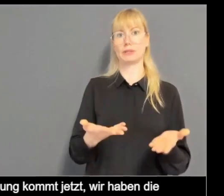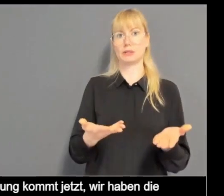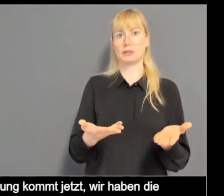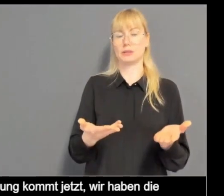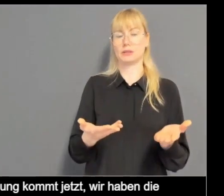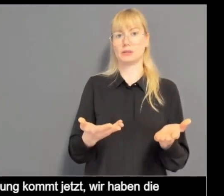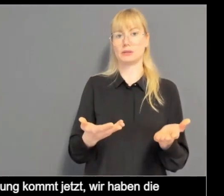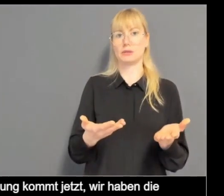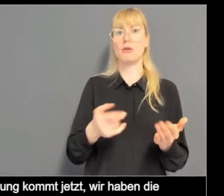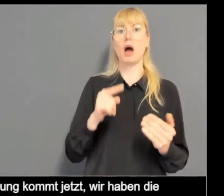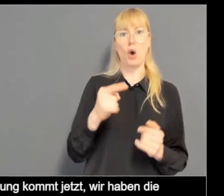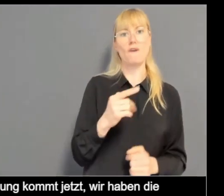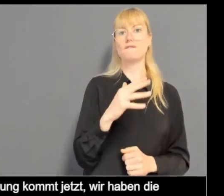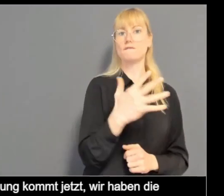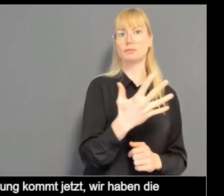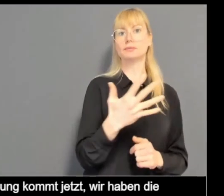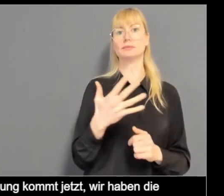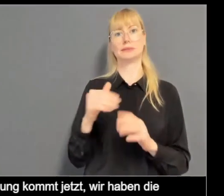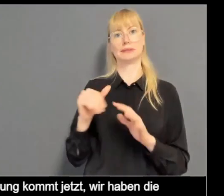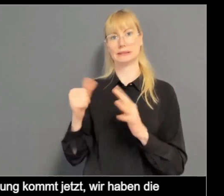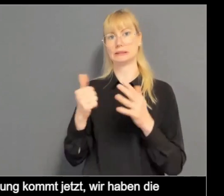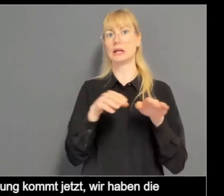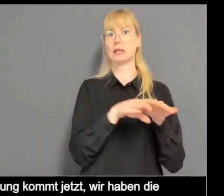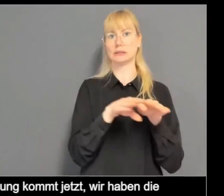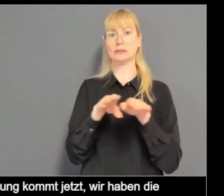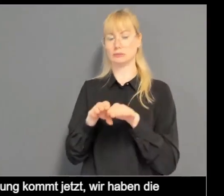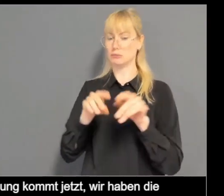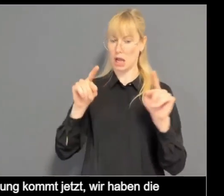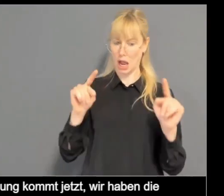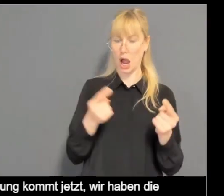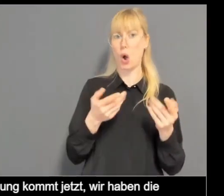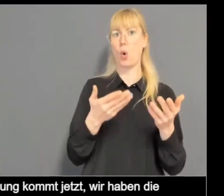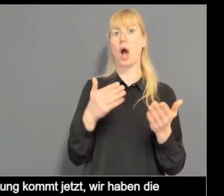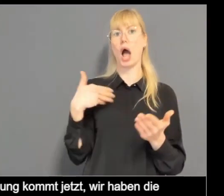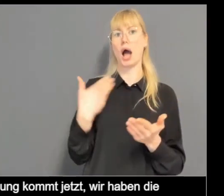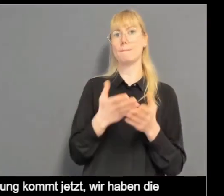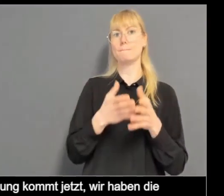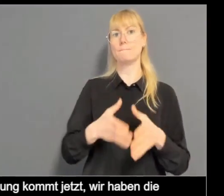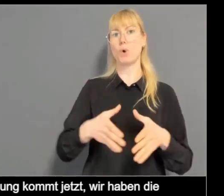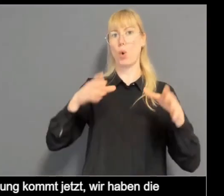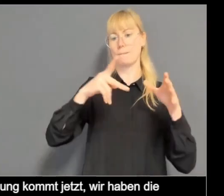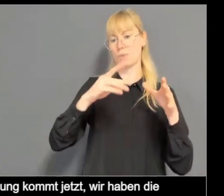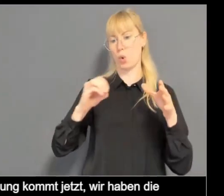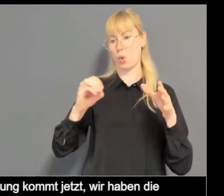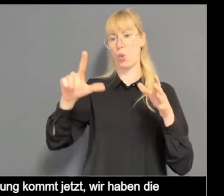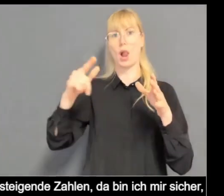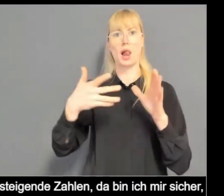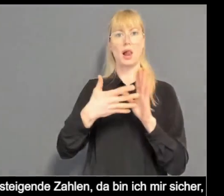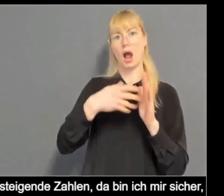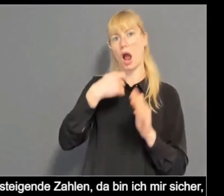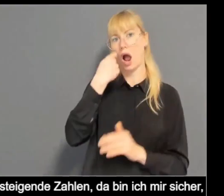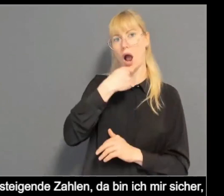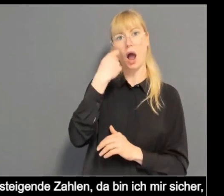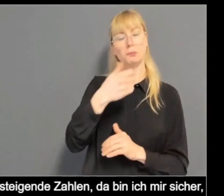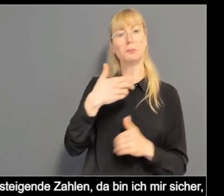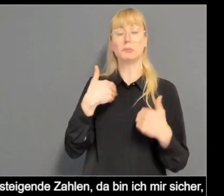erfolgreich ausgeweitet auf die 5. und 6. Klasse. Ich bin auch dafür dankbar, erstens, weil es uns Erkenntnisse bringt, zweitens, weil es die